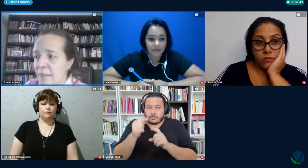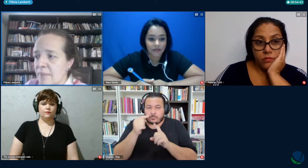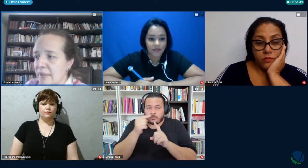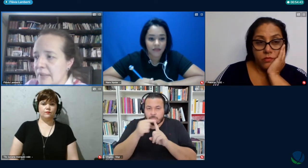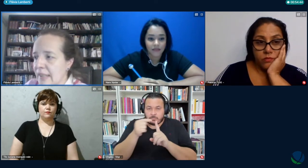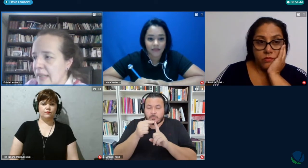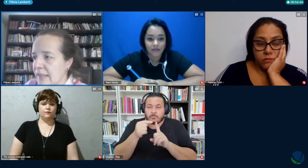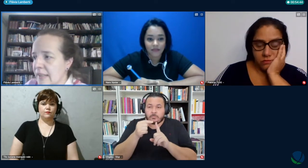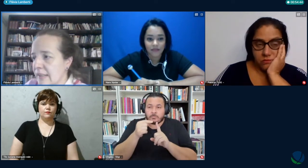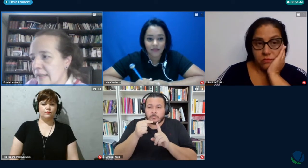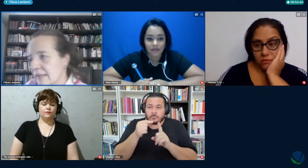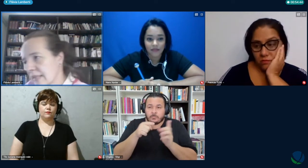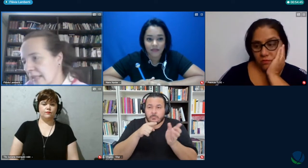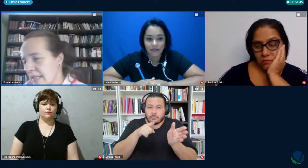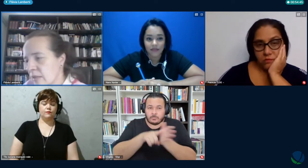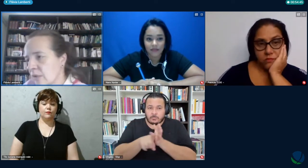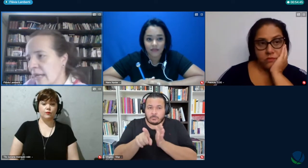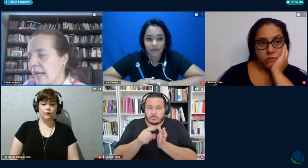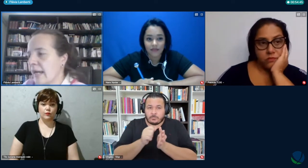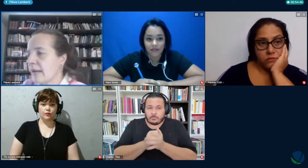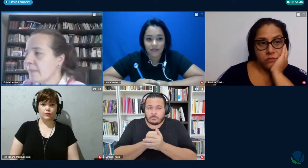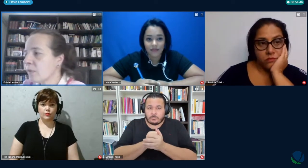Naquela questão